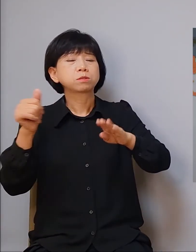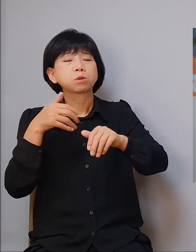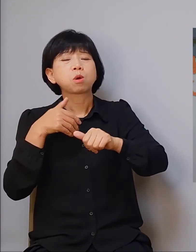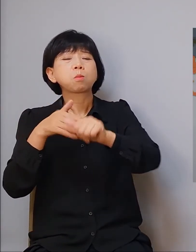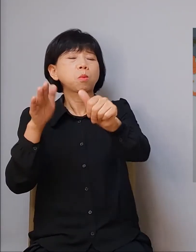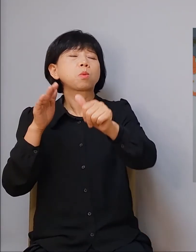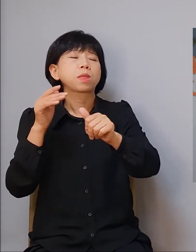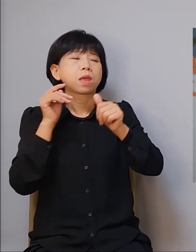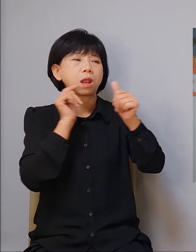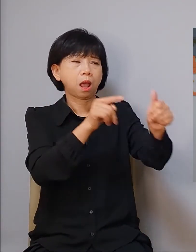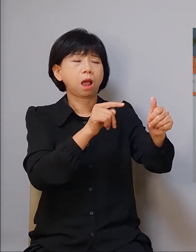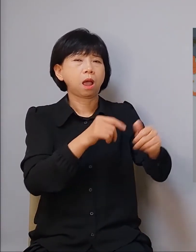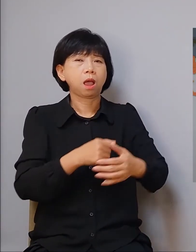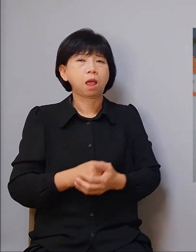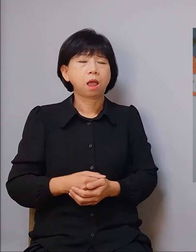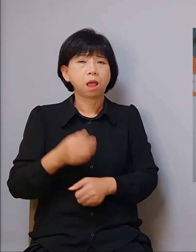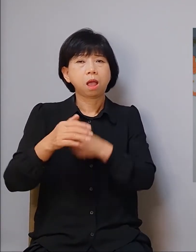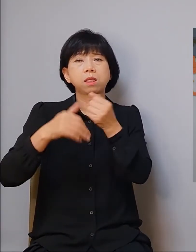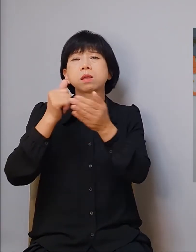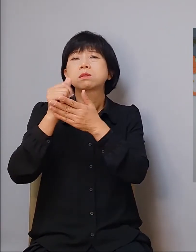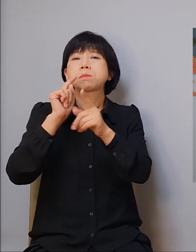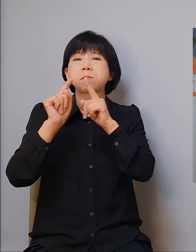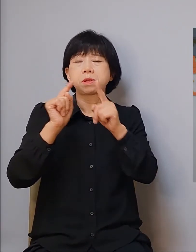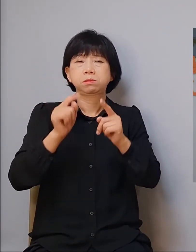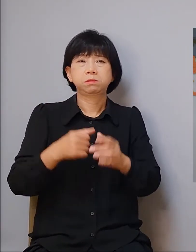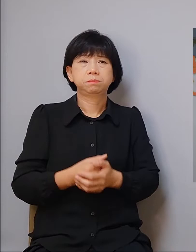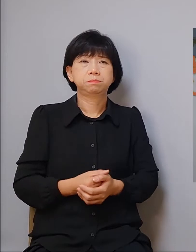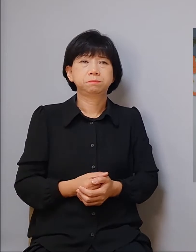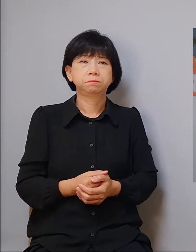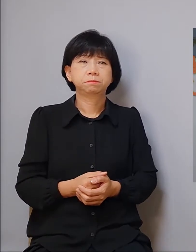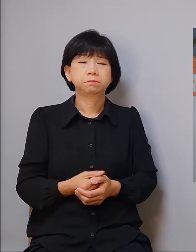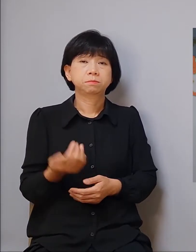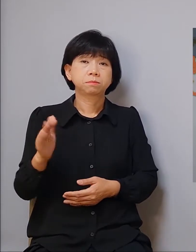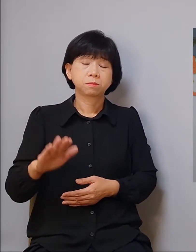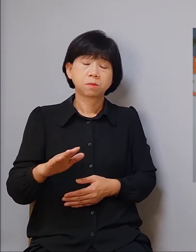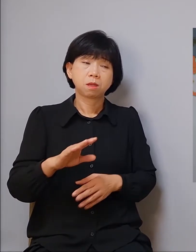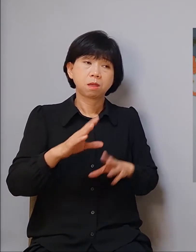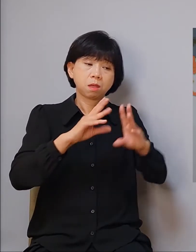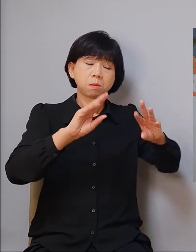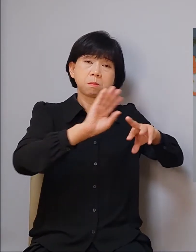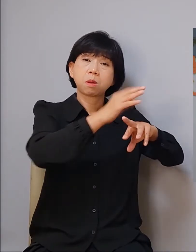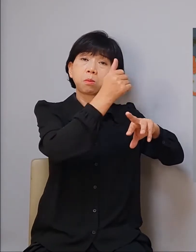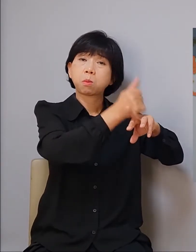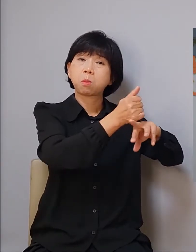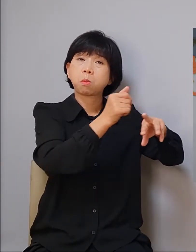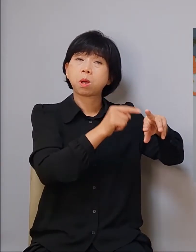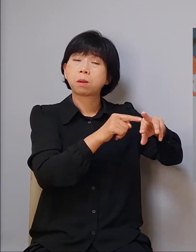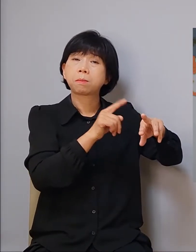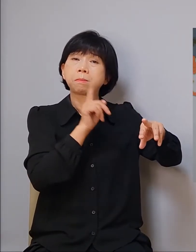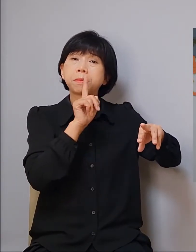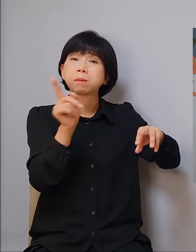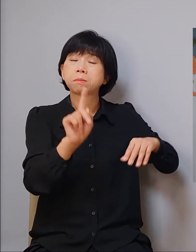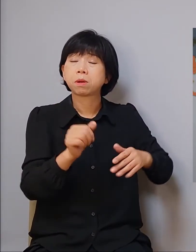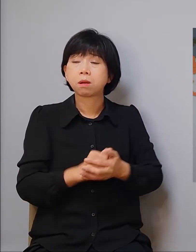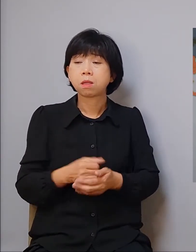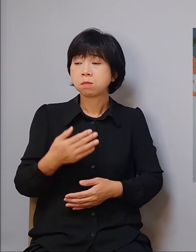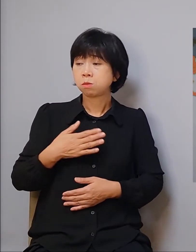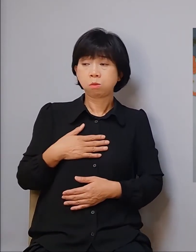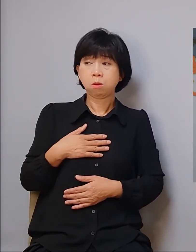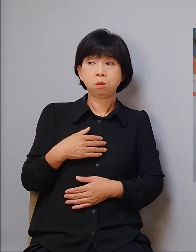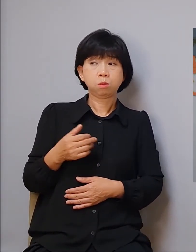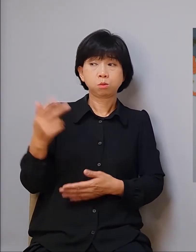보내라. 하나님의 말씀입니다. 그러나 바로가 뭐라 하는지 아십니까? 나는 여호와를